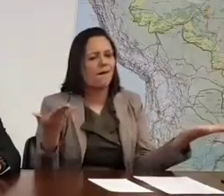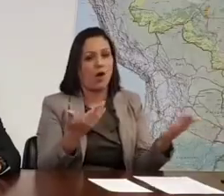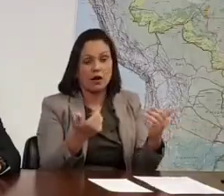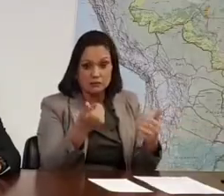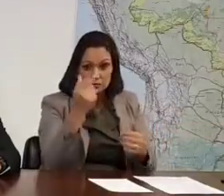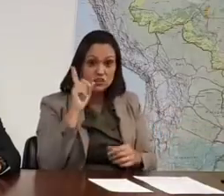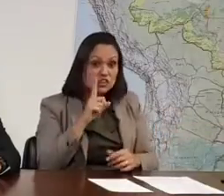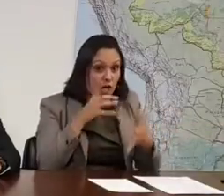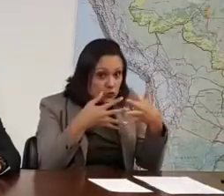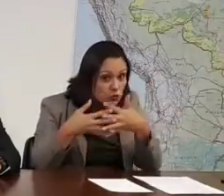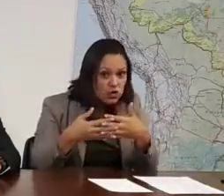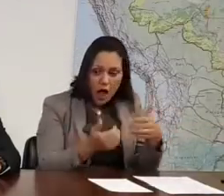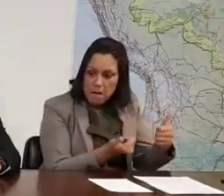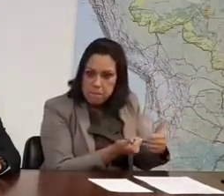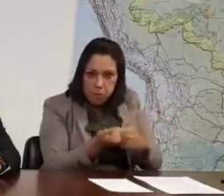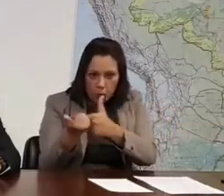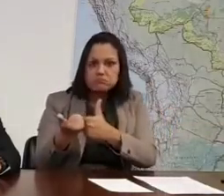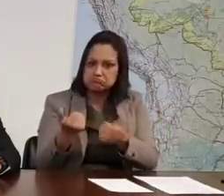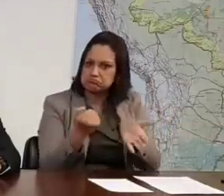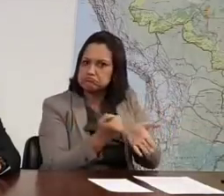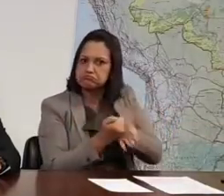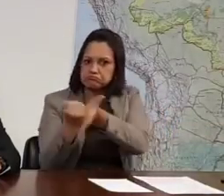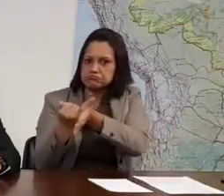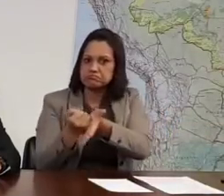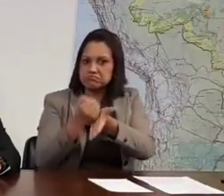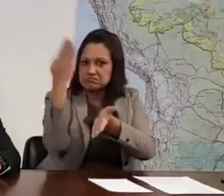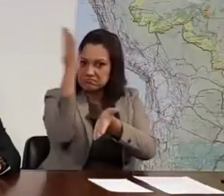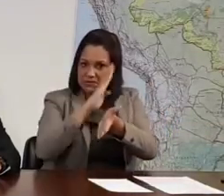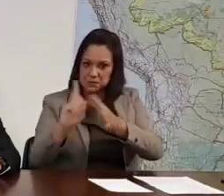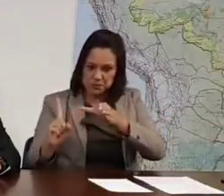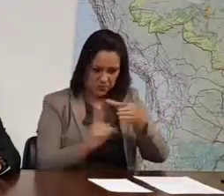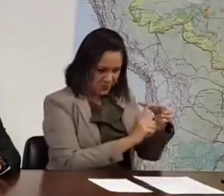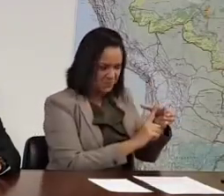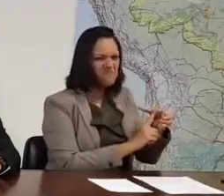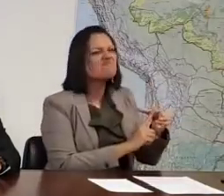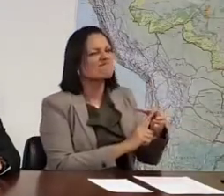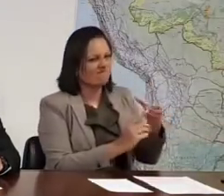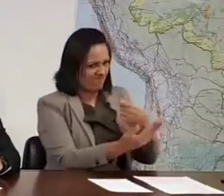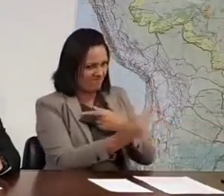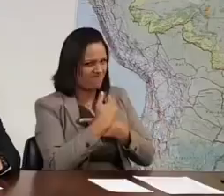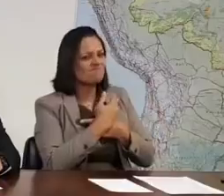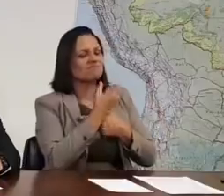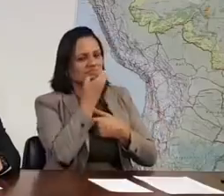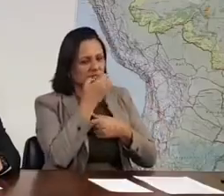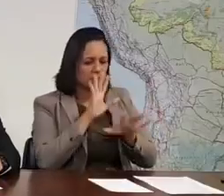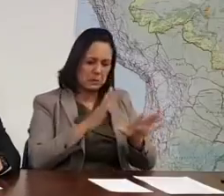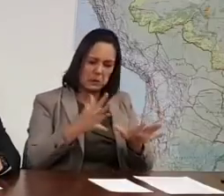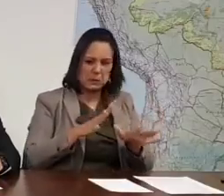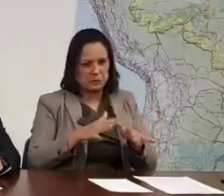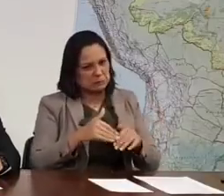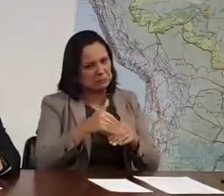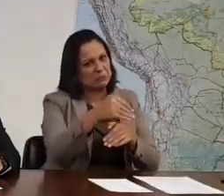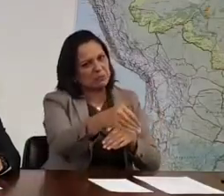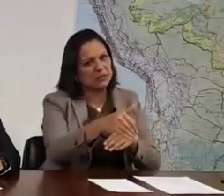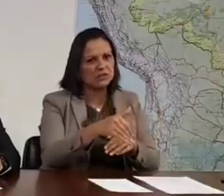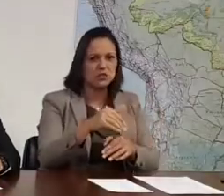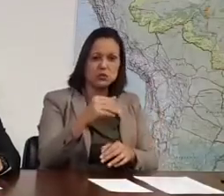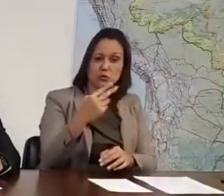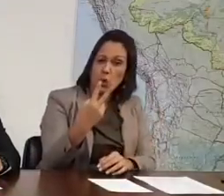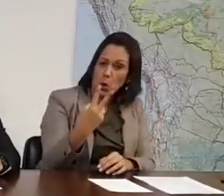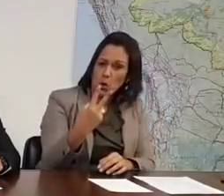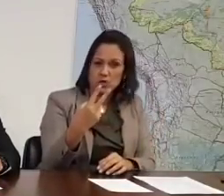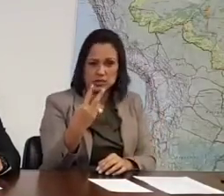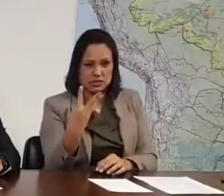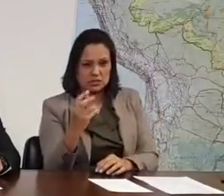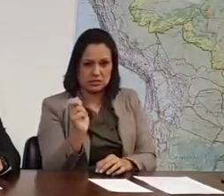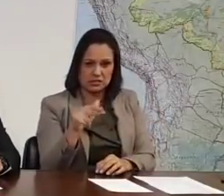no apoiamento ao ingresso do Brasil nos ajuda. E a gente estima aí que talvez num prazo entre de